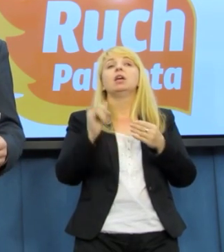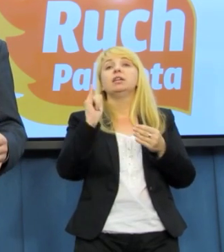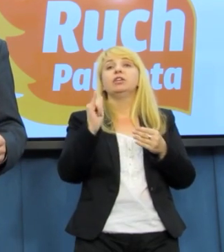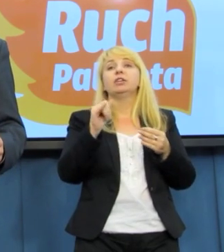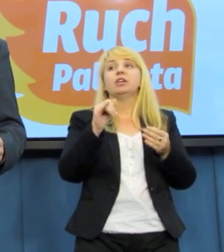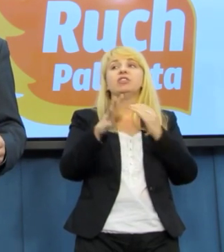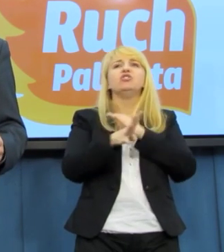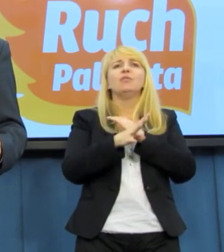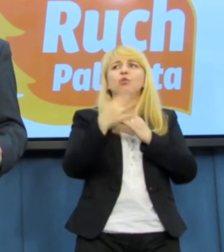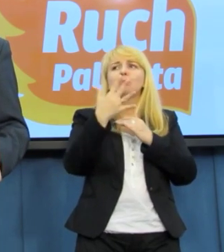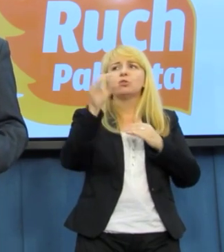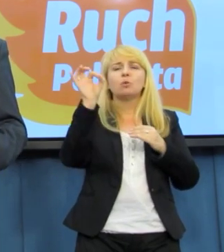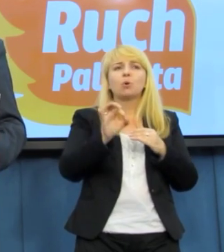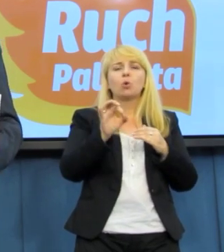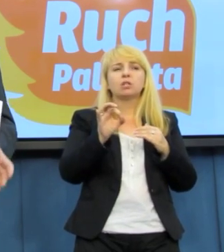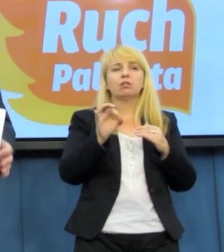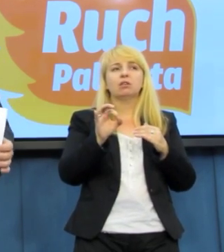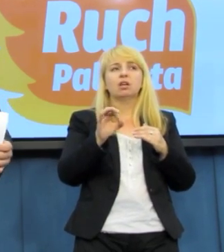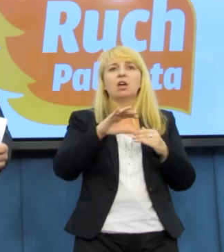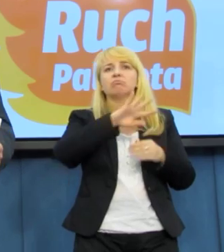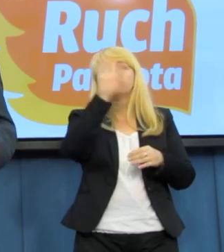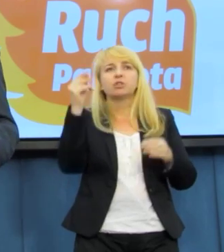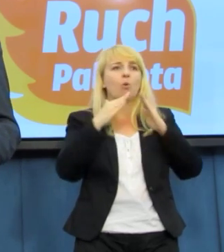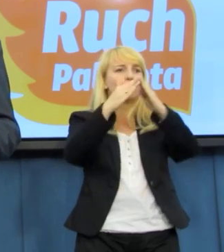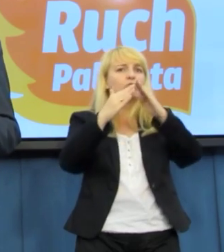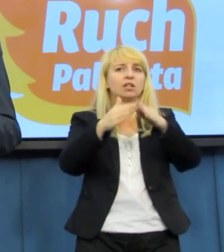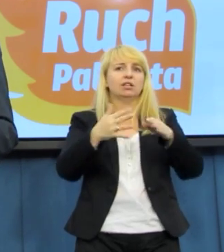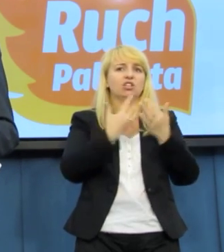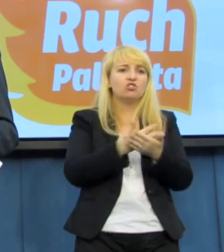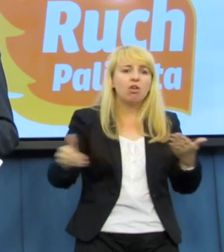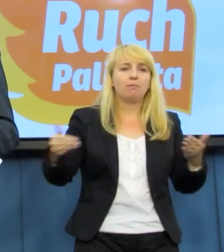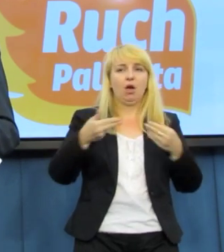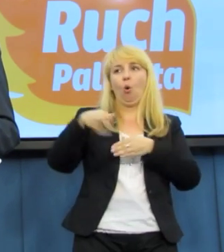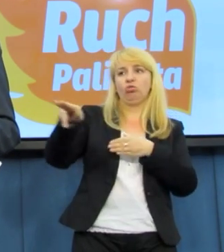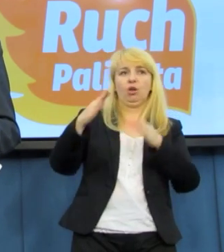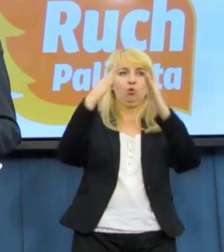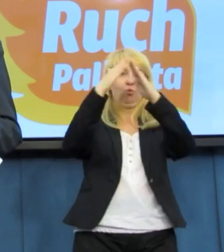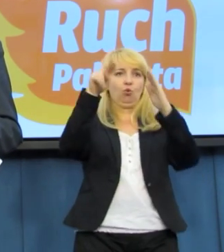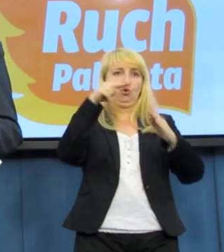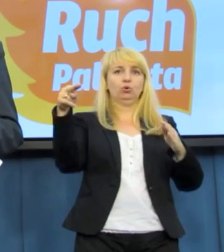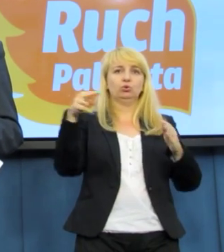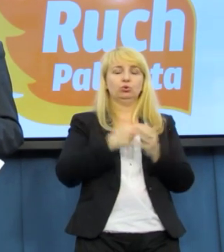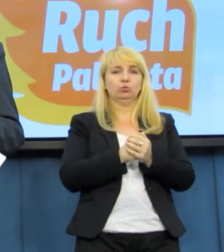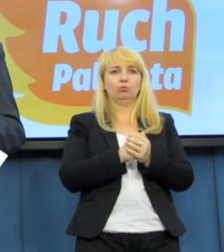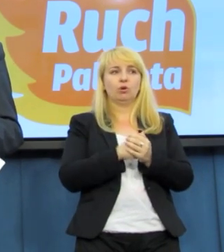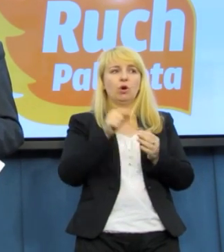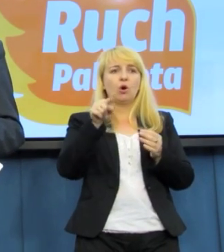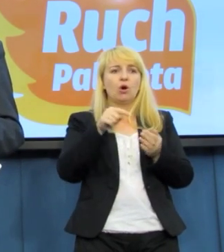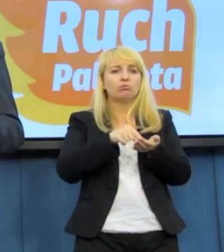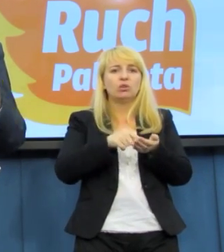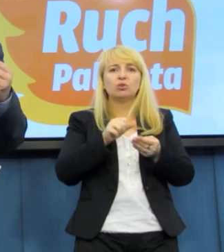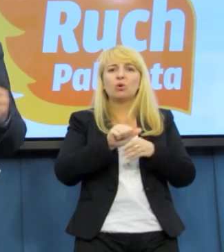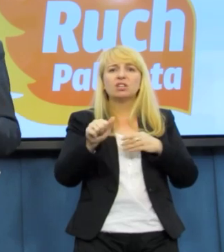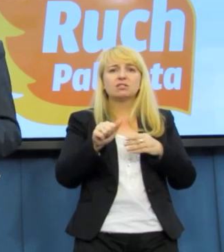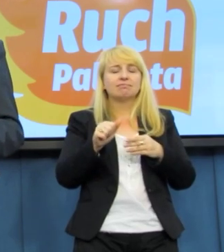nieruchomości Kościołowi. Zwykle 99% to jest. Proszę Państwa, to jest kuriozalne. W sytuacji,